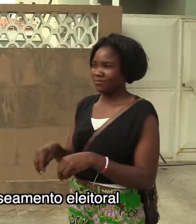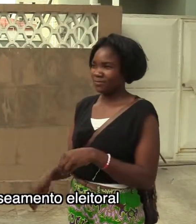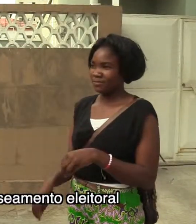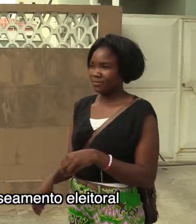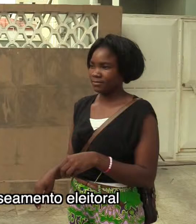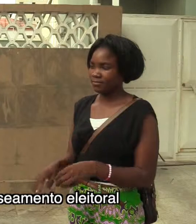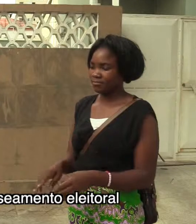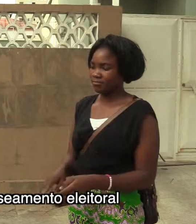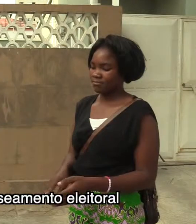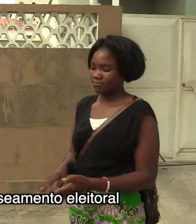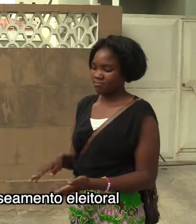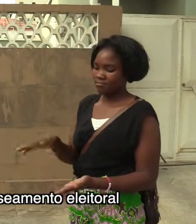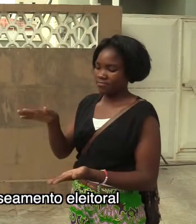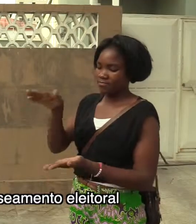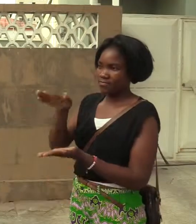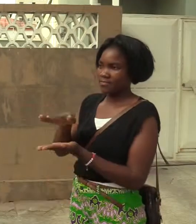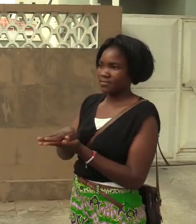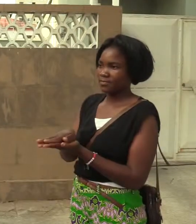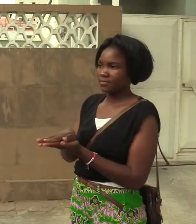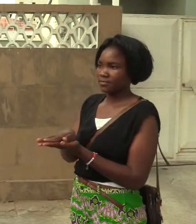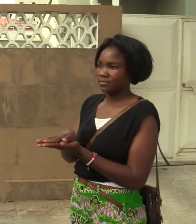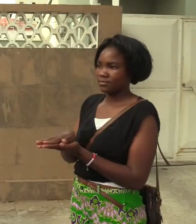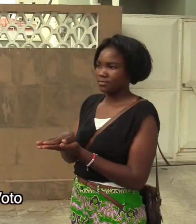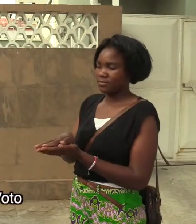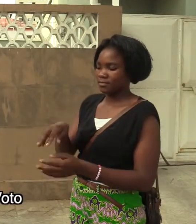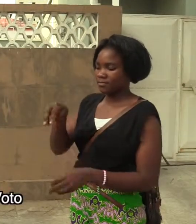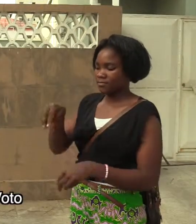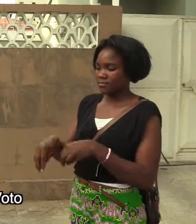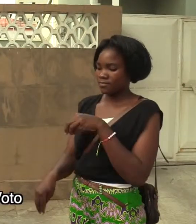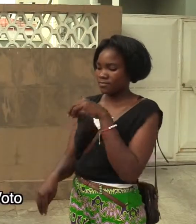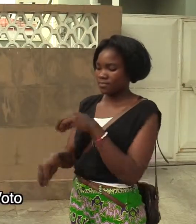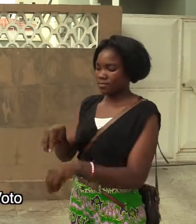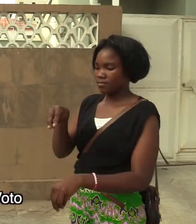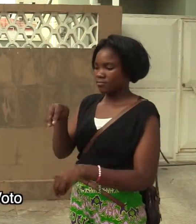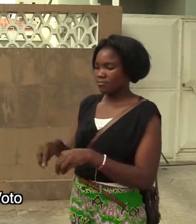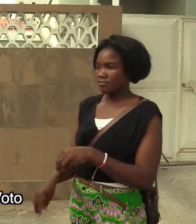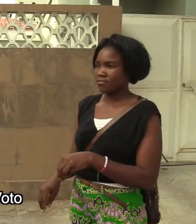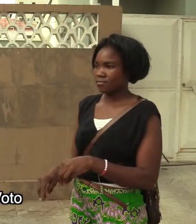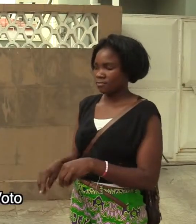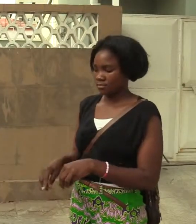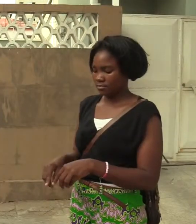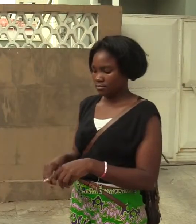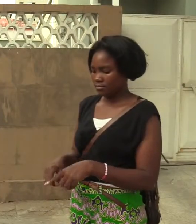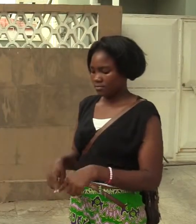Posto de Recenseamento Eleitoral Voto